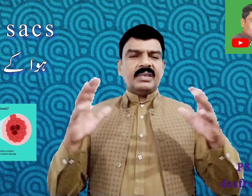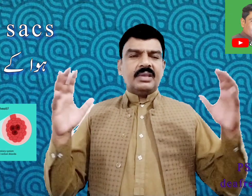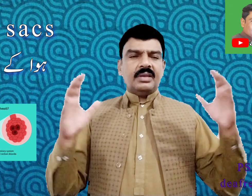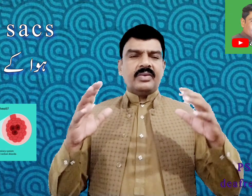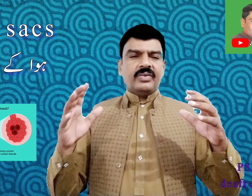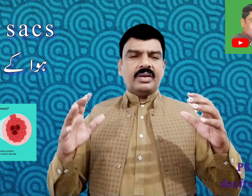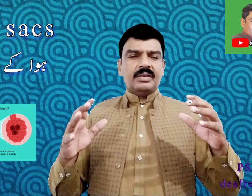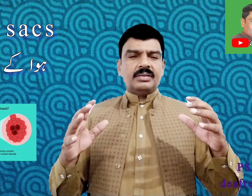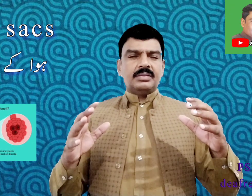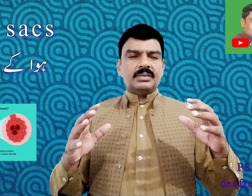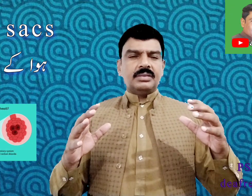हवा,